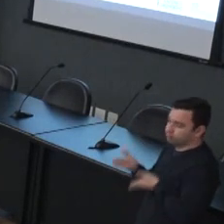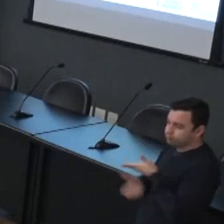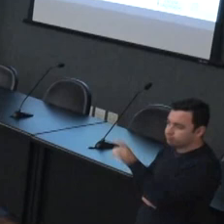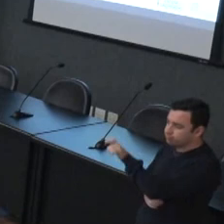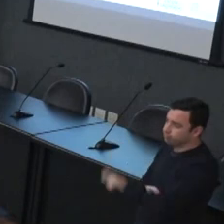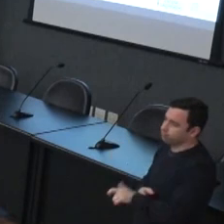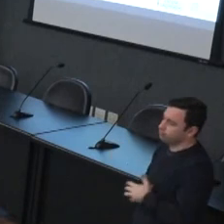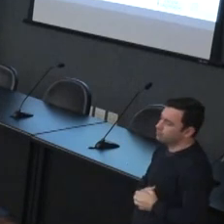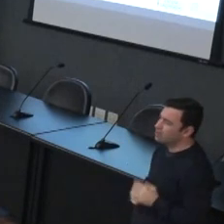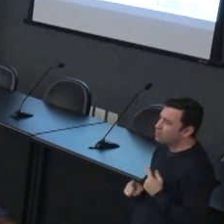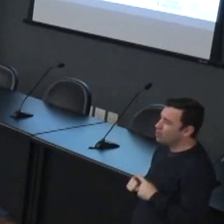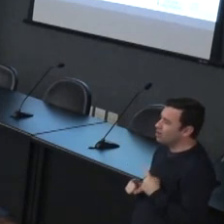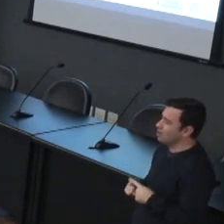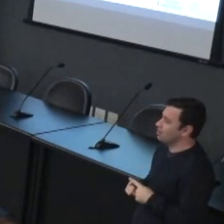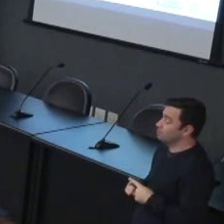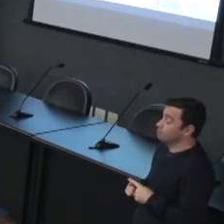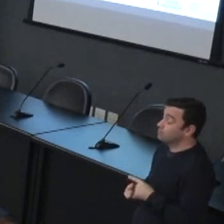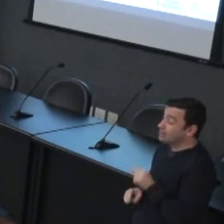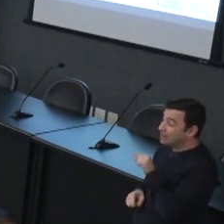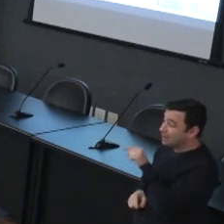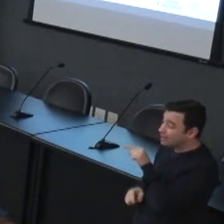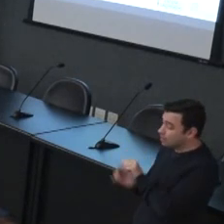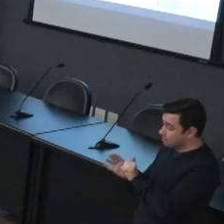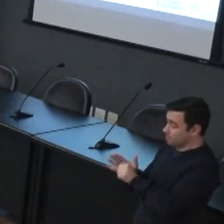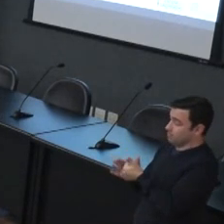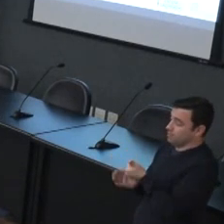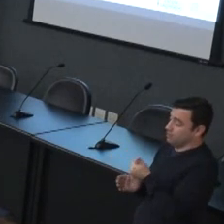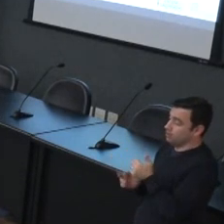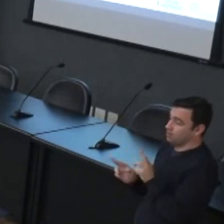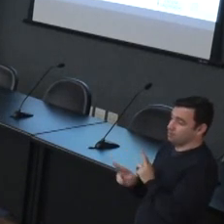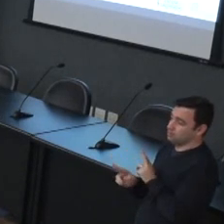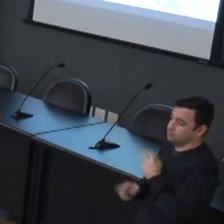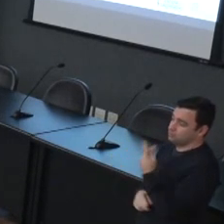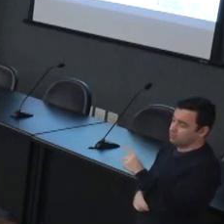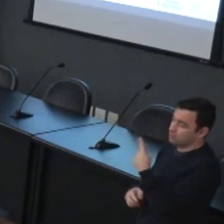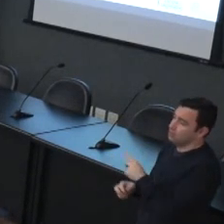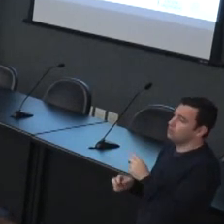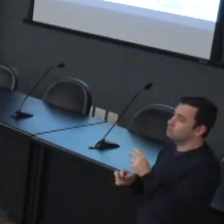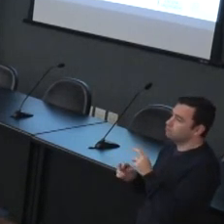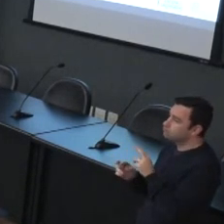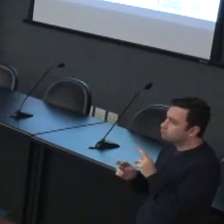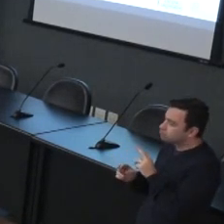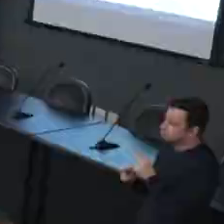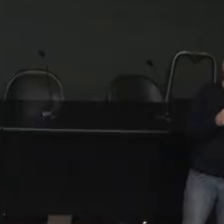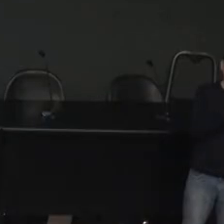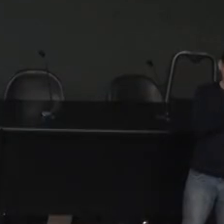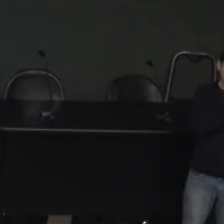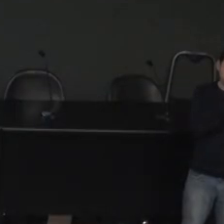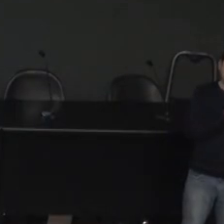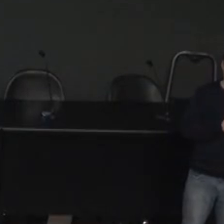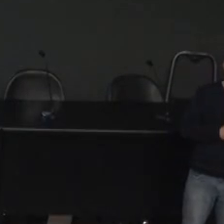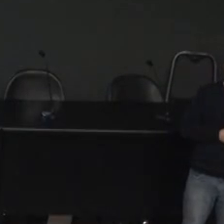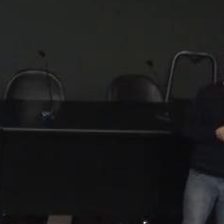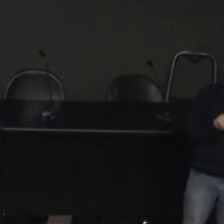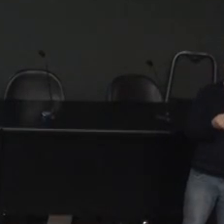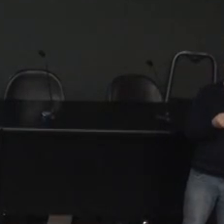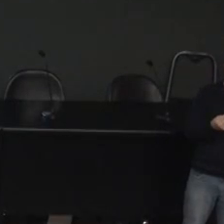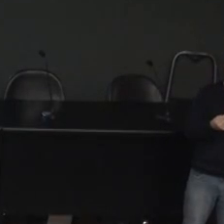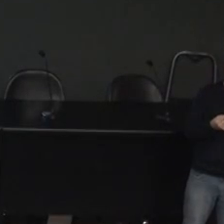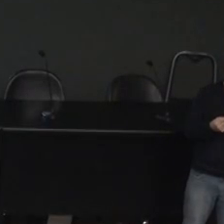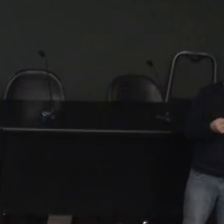legal porque nessa primeira relação de agente de tratamento e responsabilidade a responsabilidade é objetiva